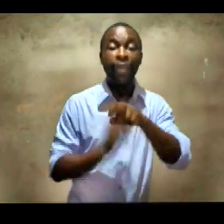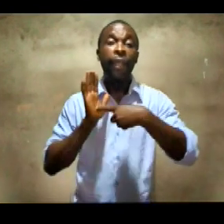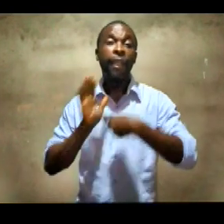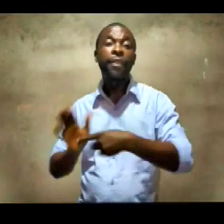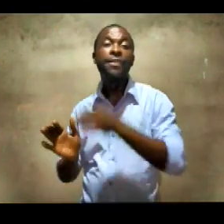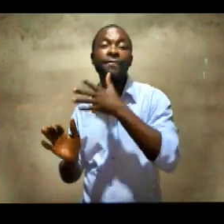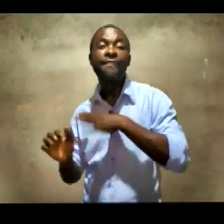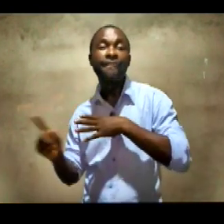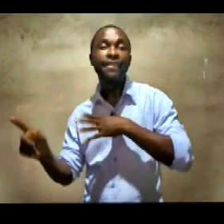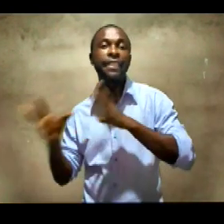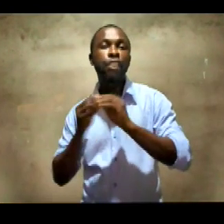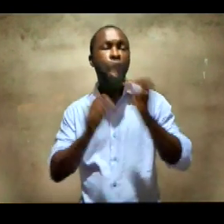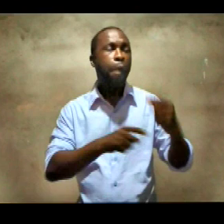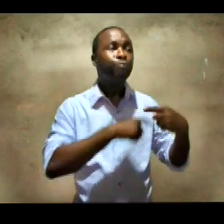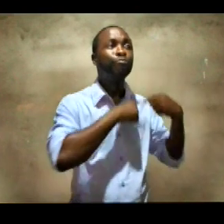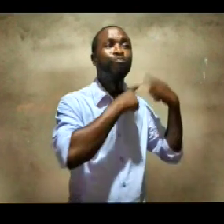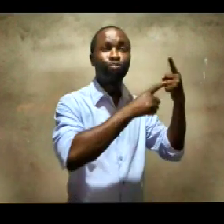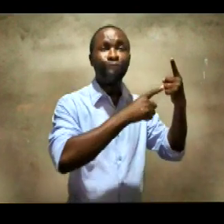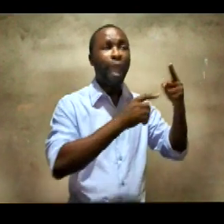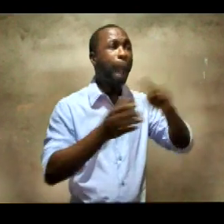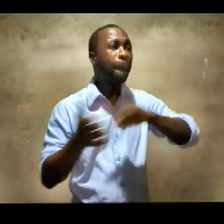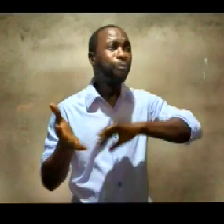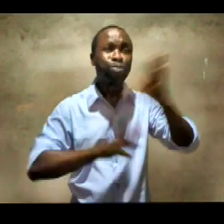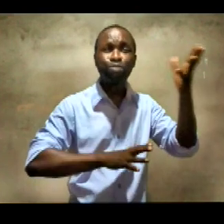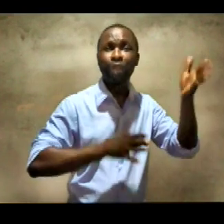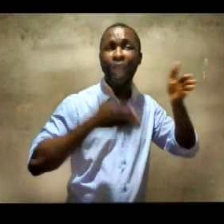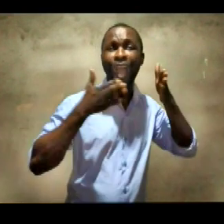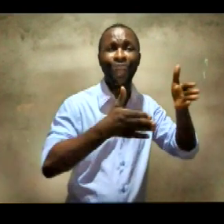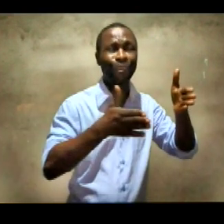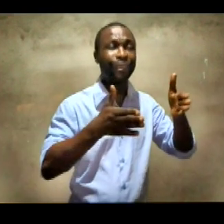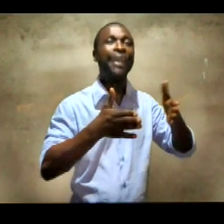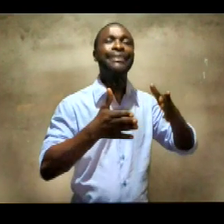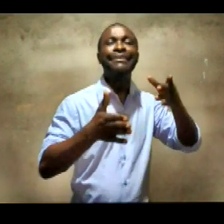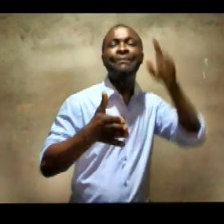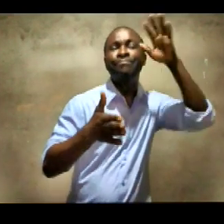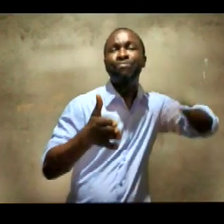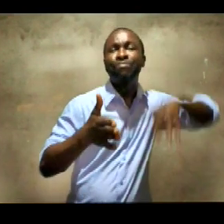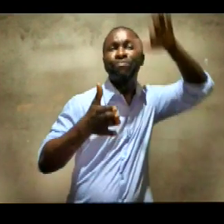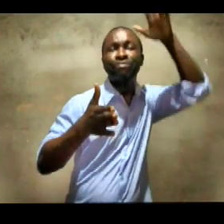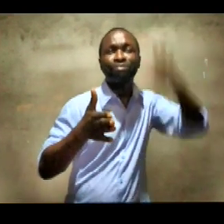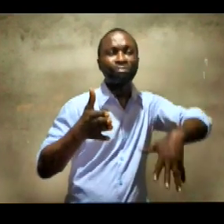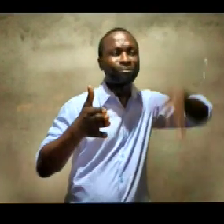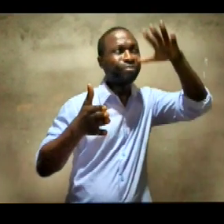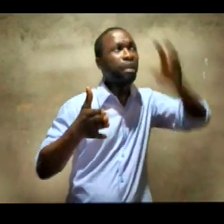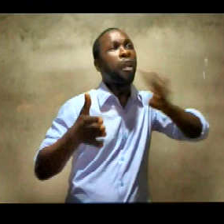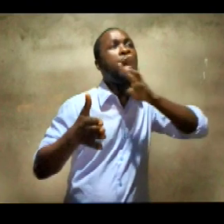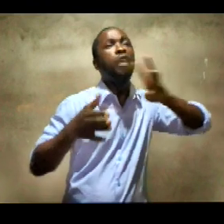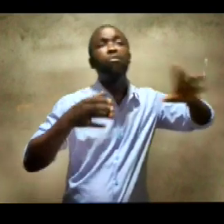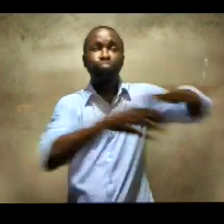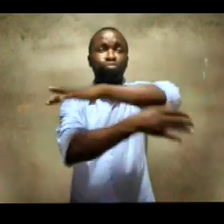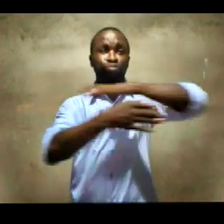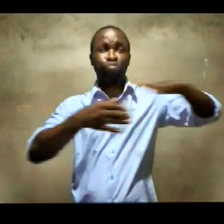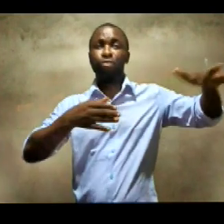bourbiers. Comme il a plu hier, il y a les nids de poules partout. Là, la voiture s'est noyée et les bougies